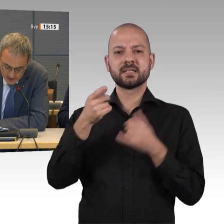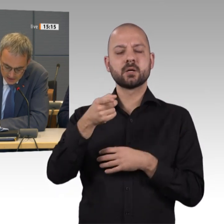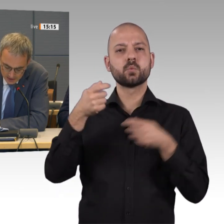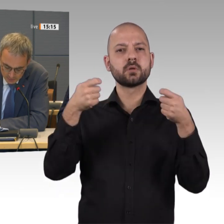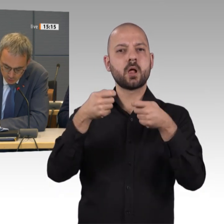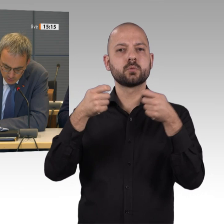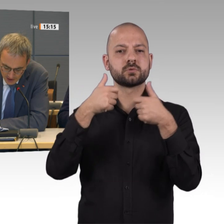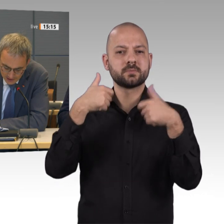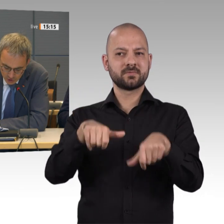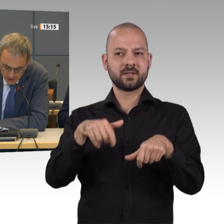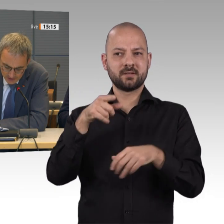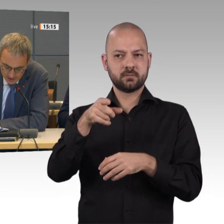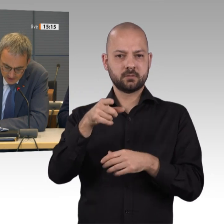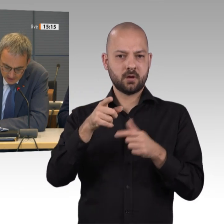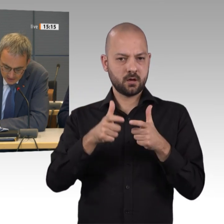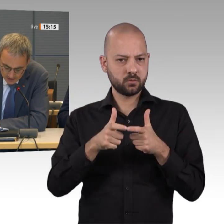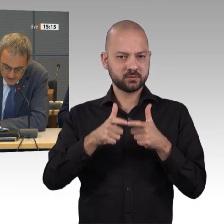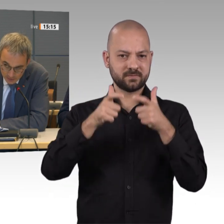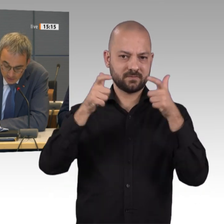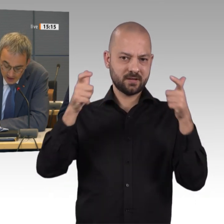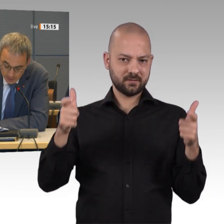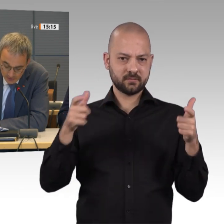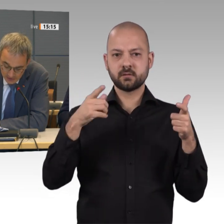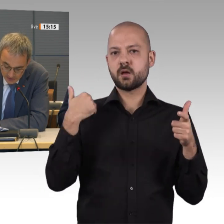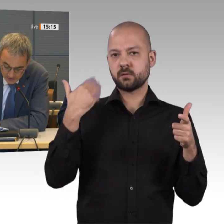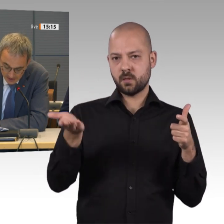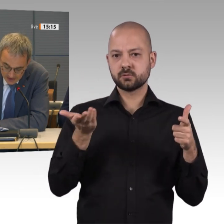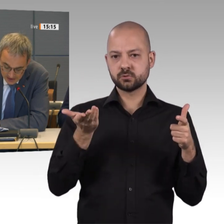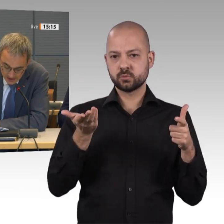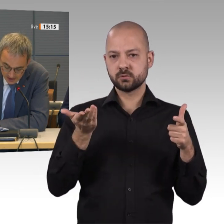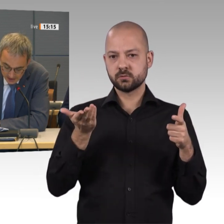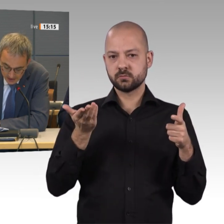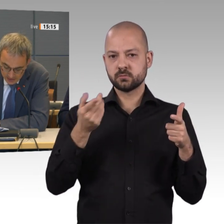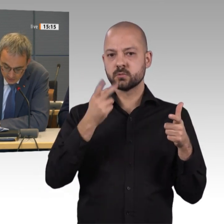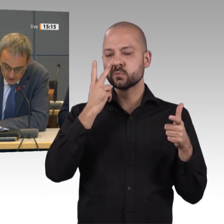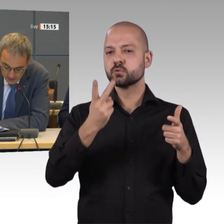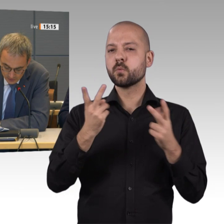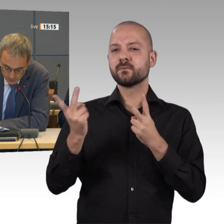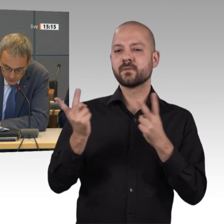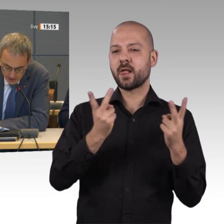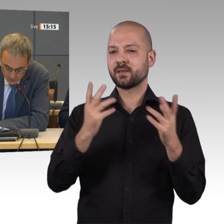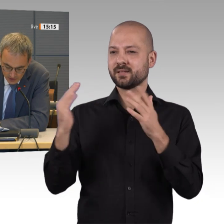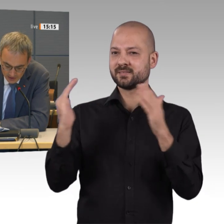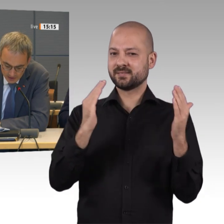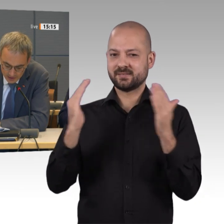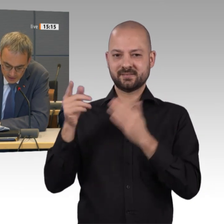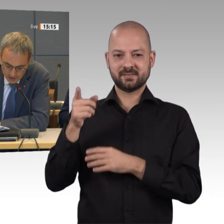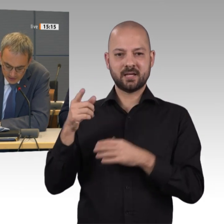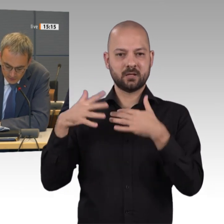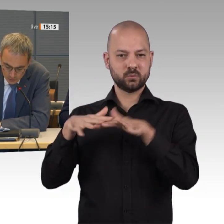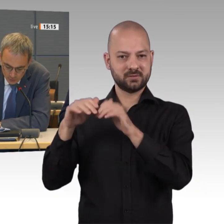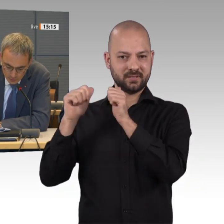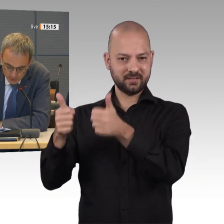als problematisch ansehen, dass im Rahmen dieses Gesetzes eine Entlastung für Eltern volljähriger